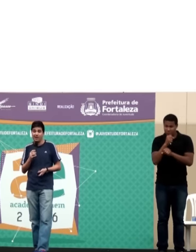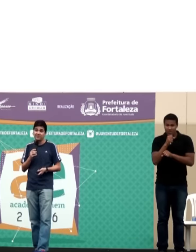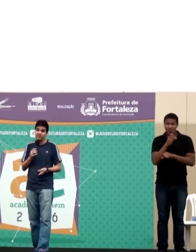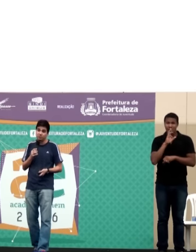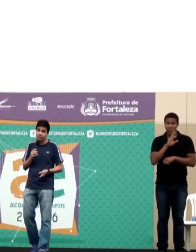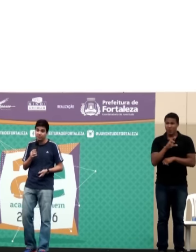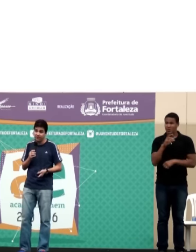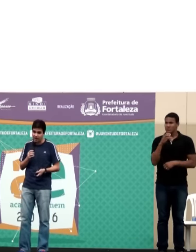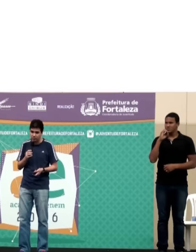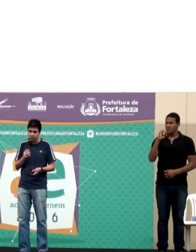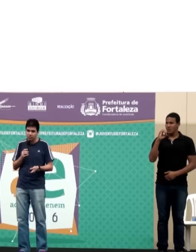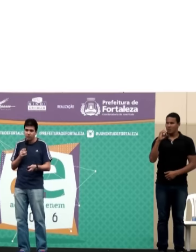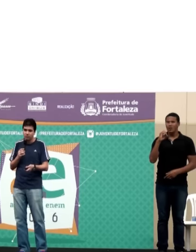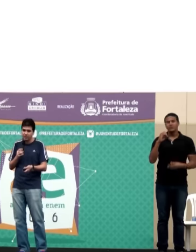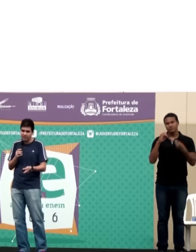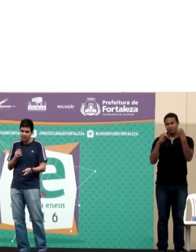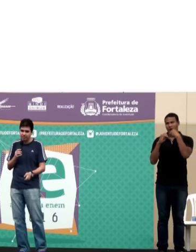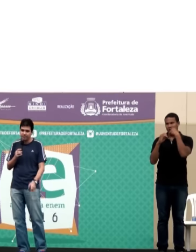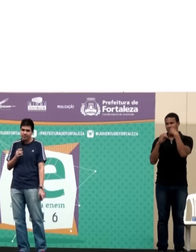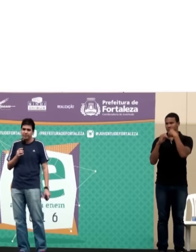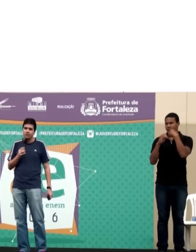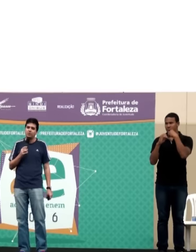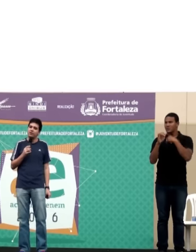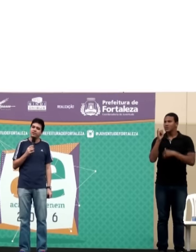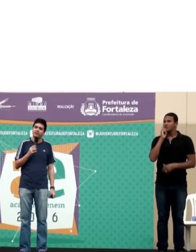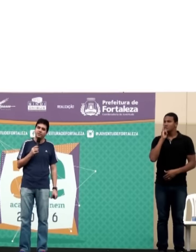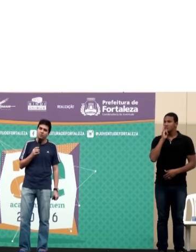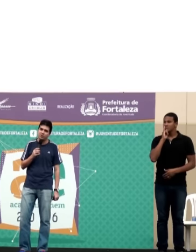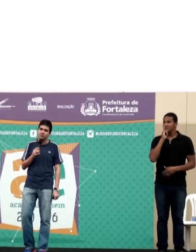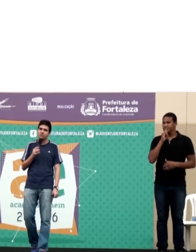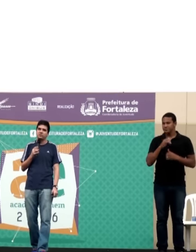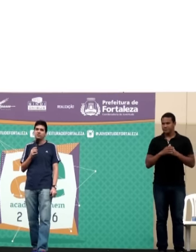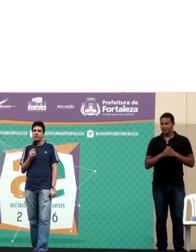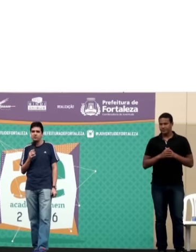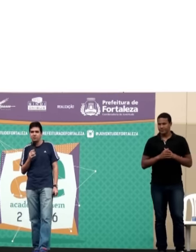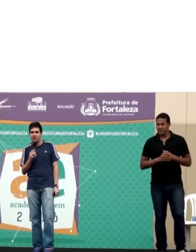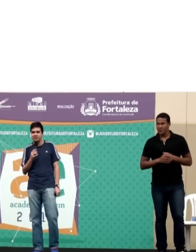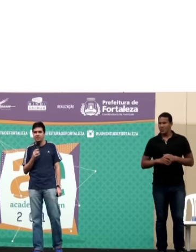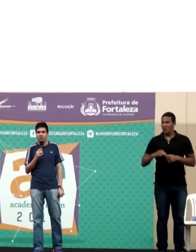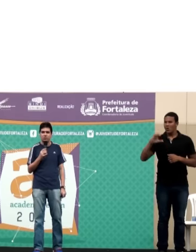classificado como ácido fraco. Um exemplo. Olha aí, tem quantos